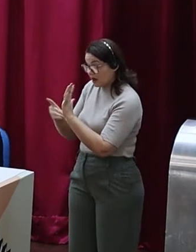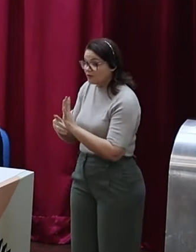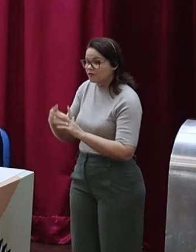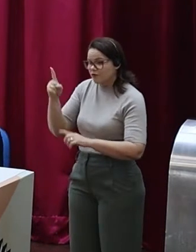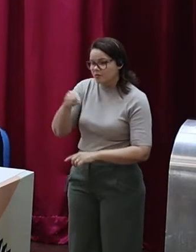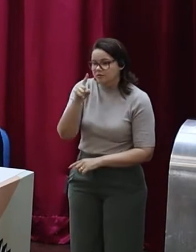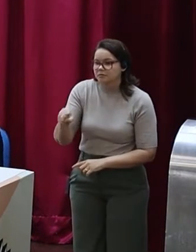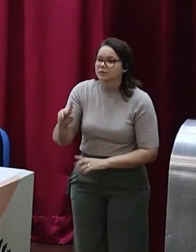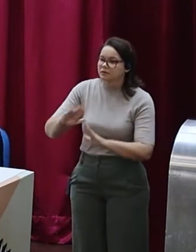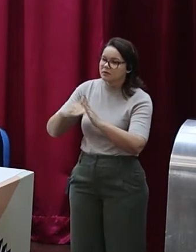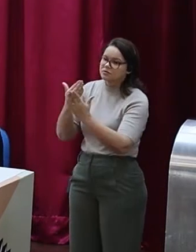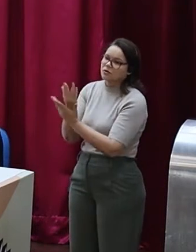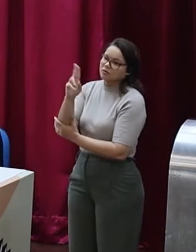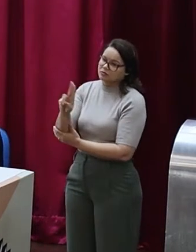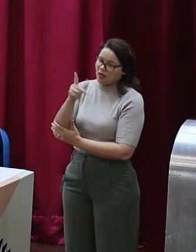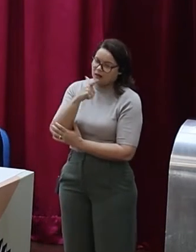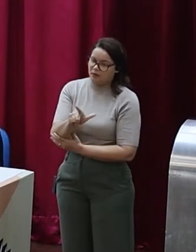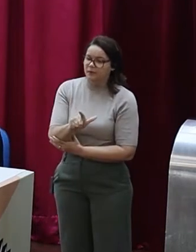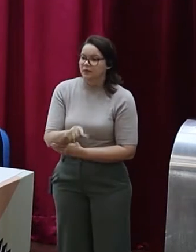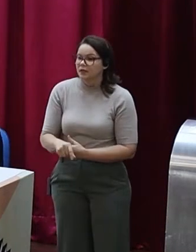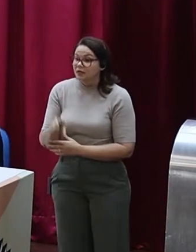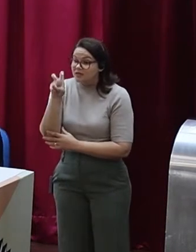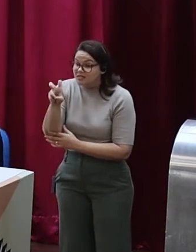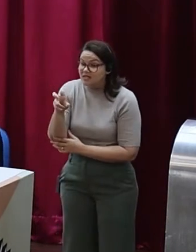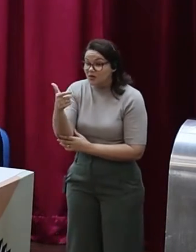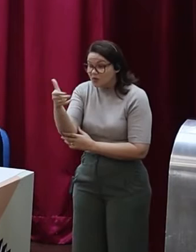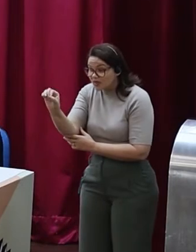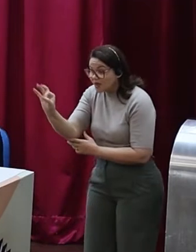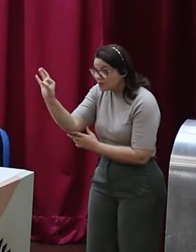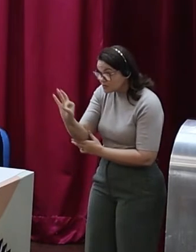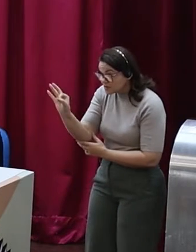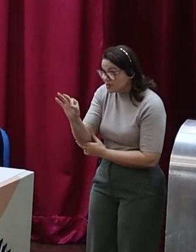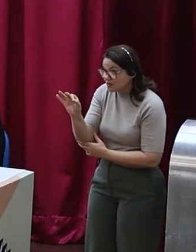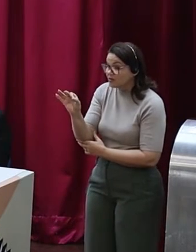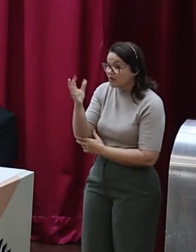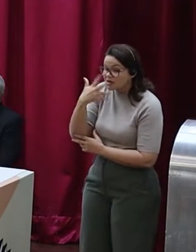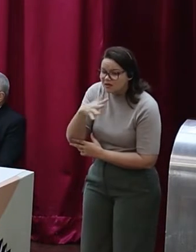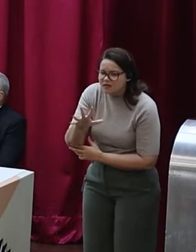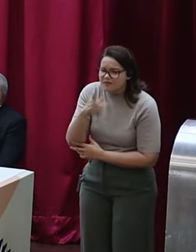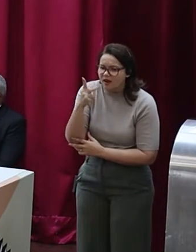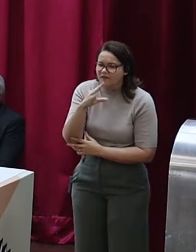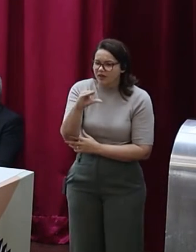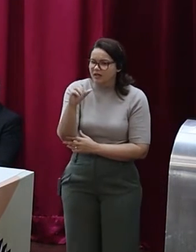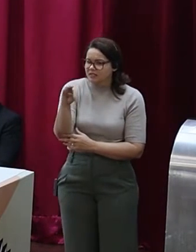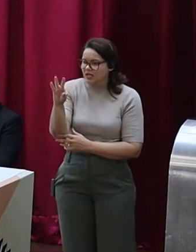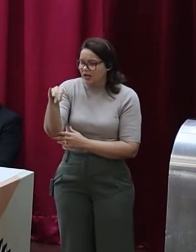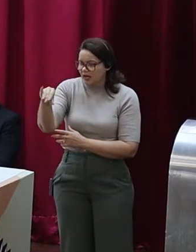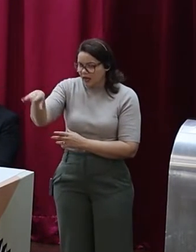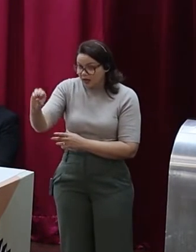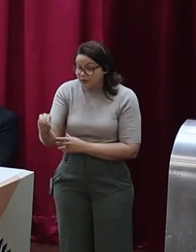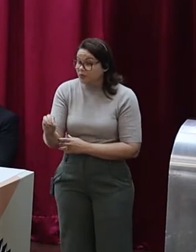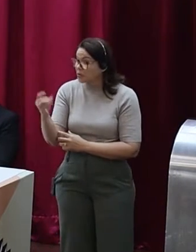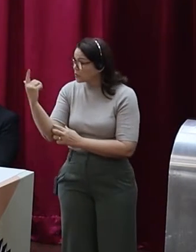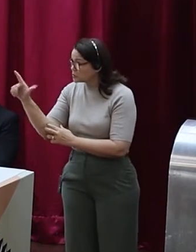Entonces, 5%, 10% de los niños hablaban castellano, 90% no hablaba. Y se les pegaba en la boca,